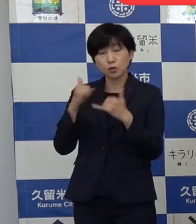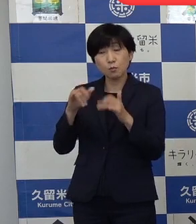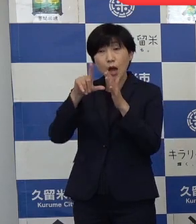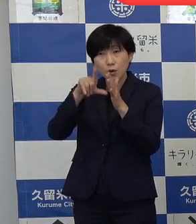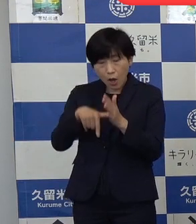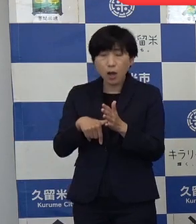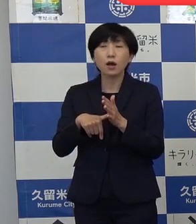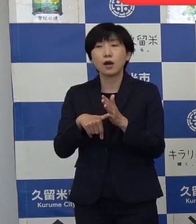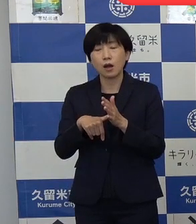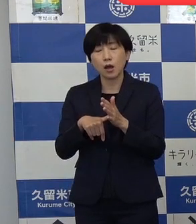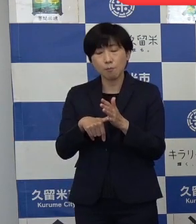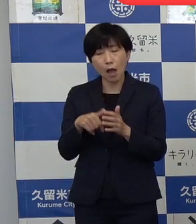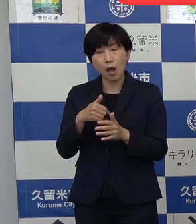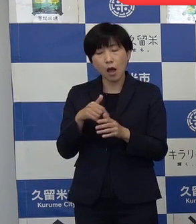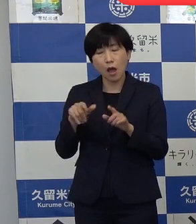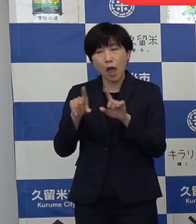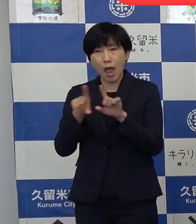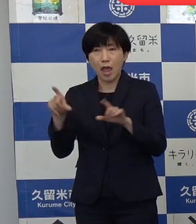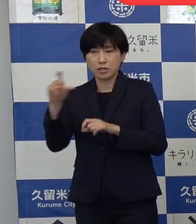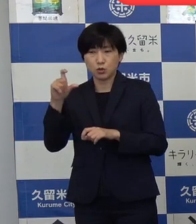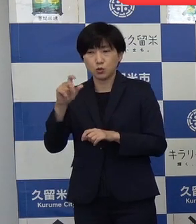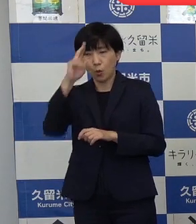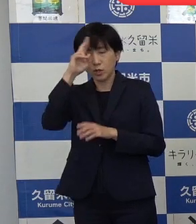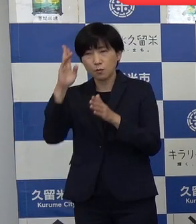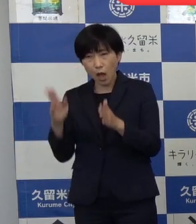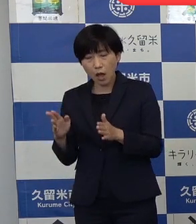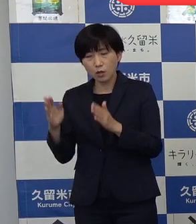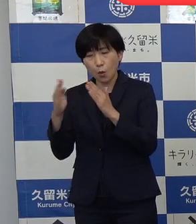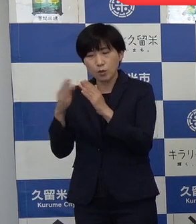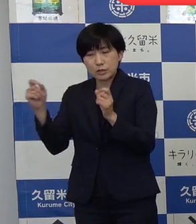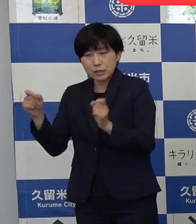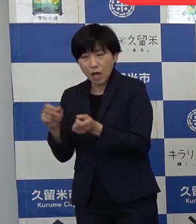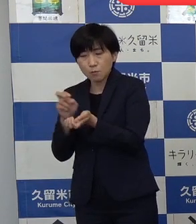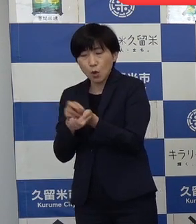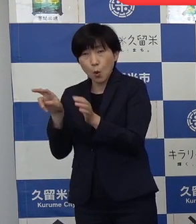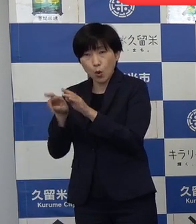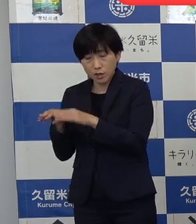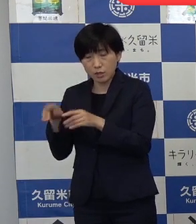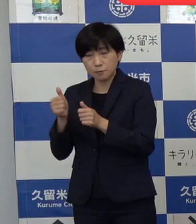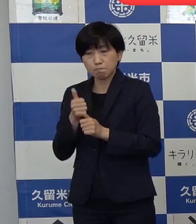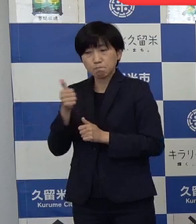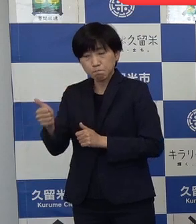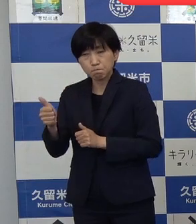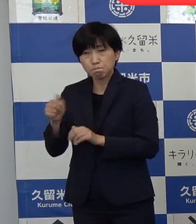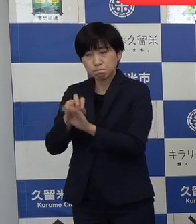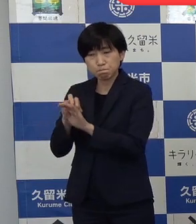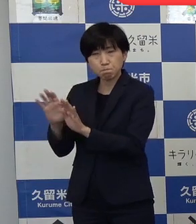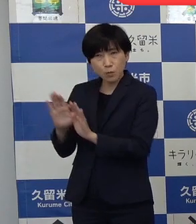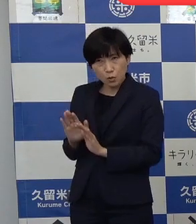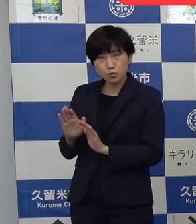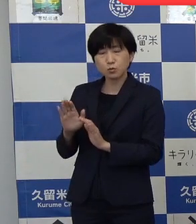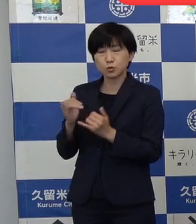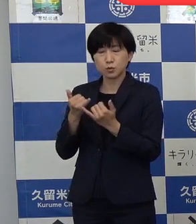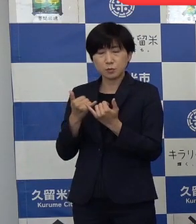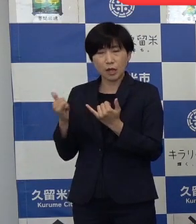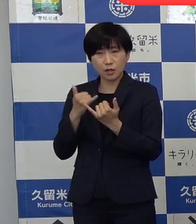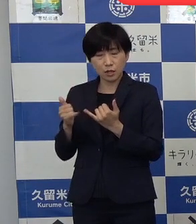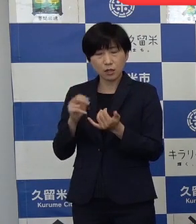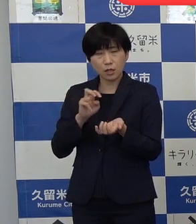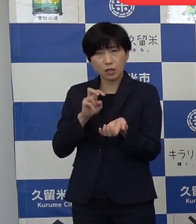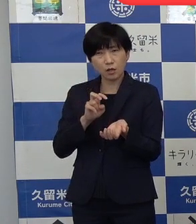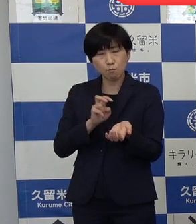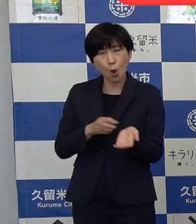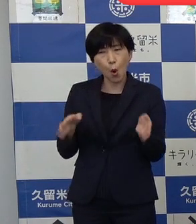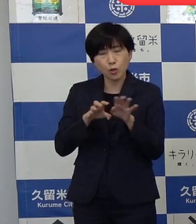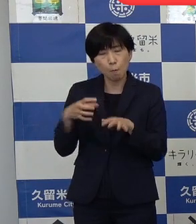についてはできるだけ平日の日中に近所の診療所に受診をいただくとか、医療関係の方への負担